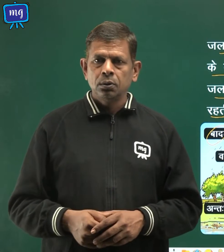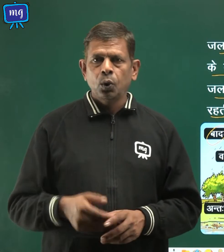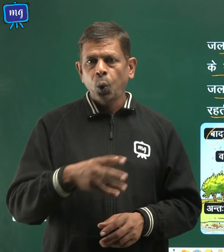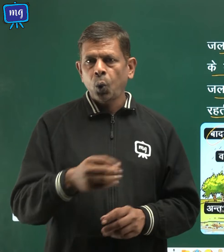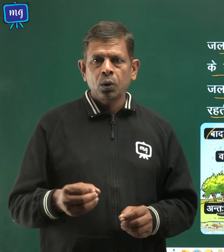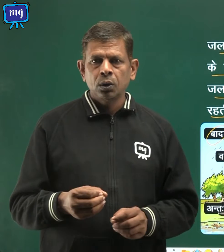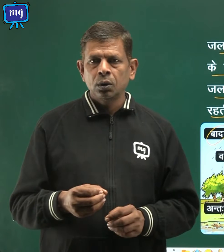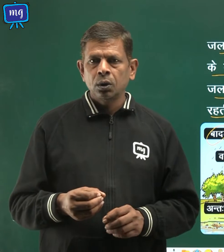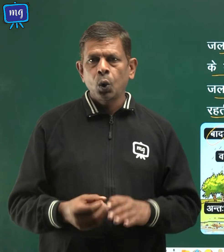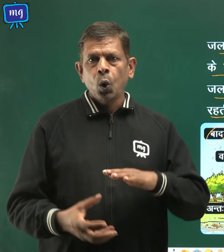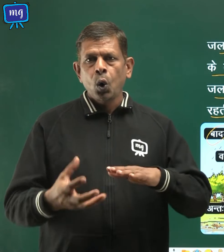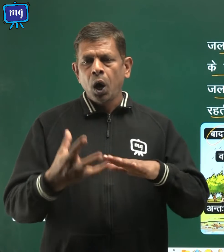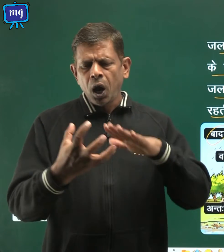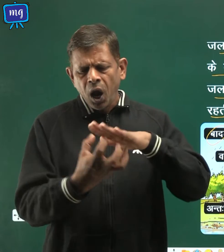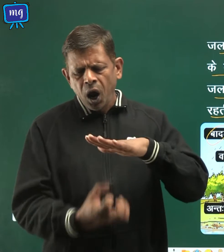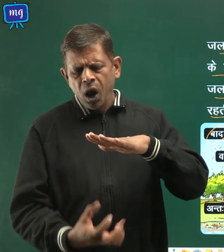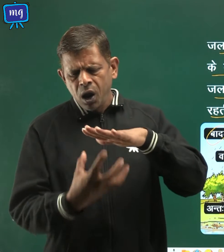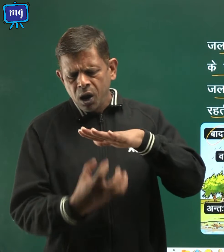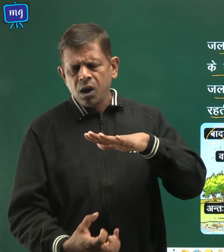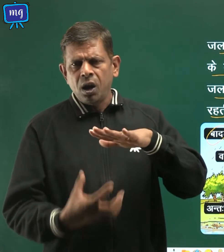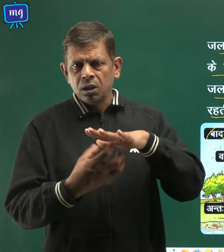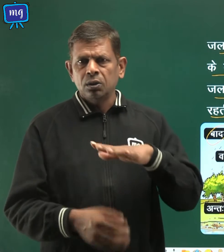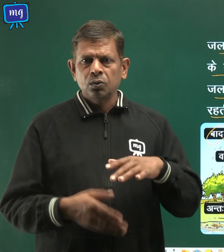और अंतःस्यंदन द्वारा